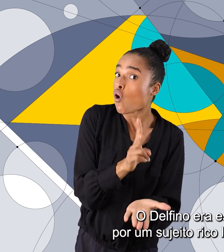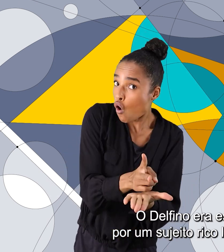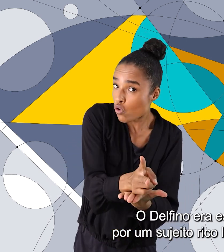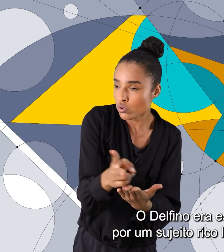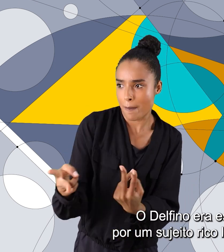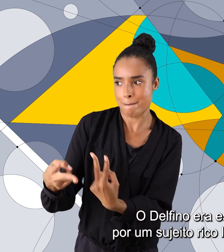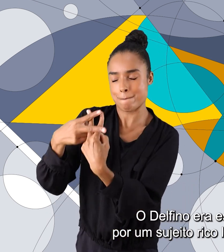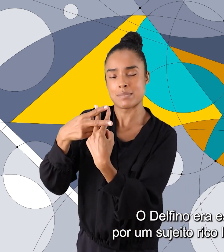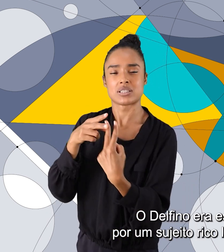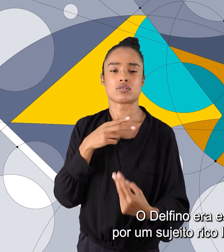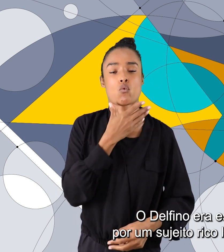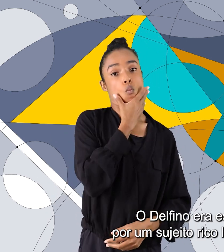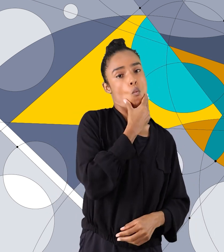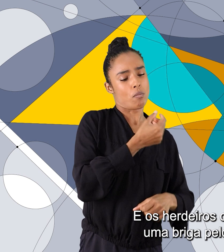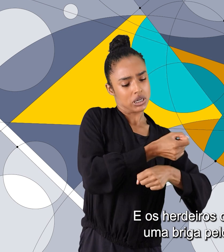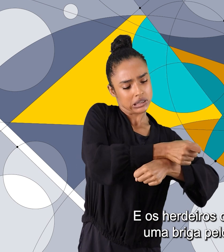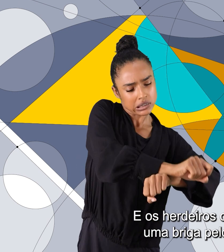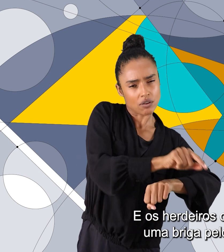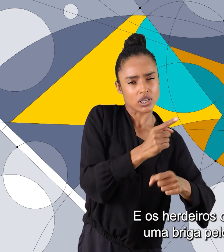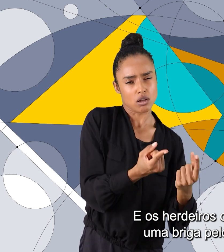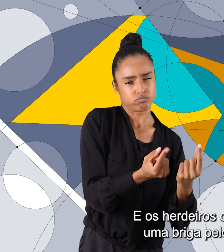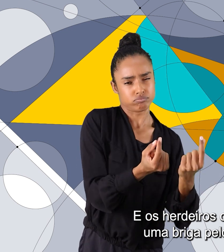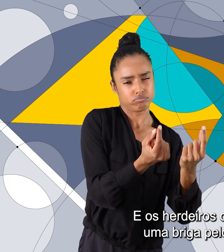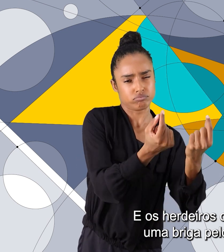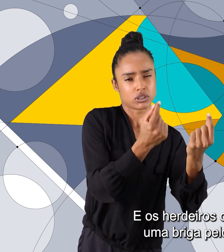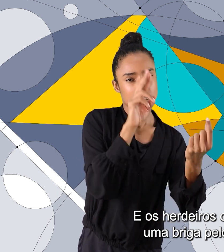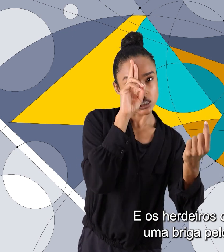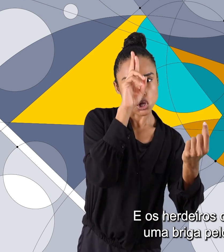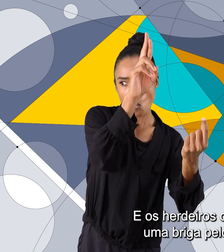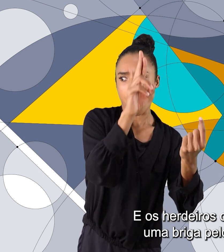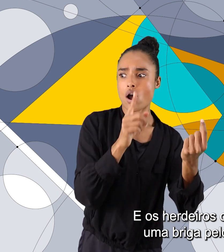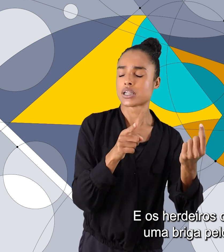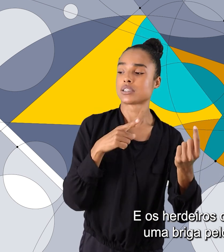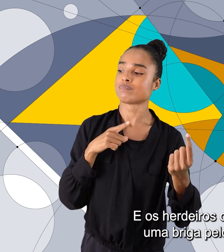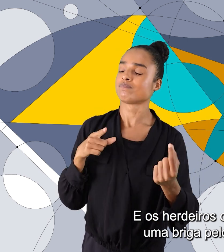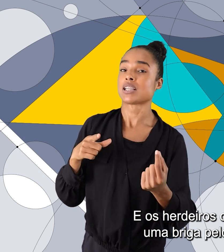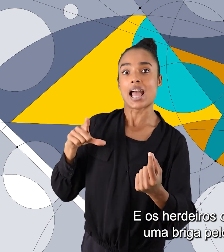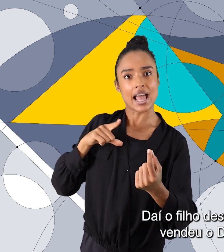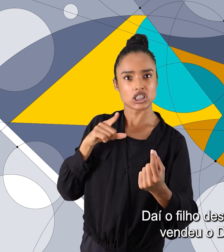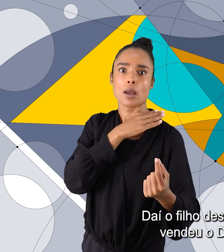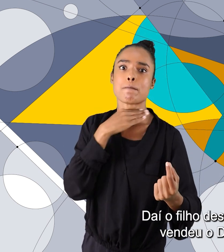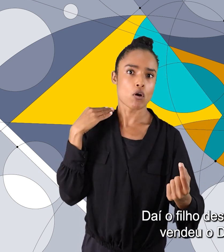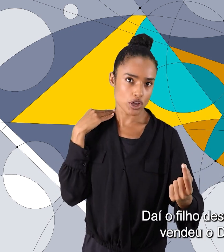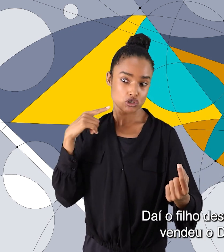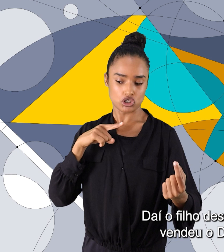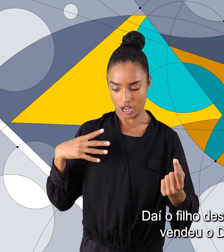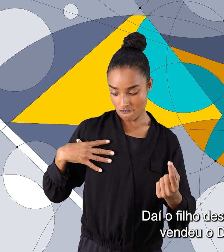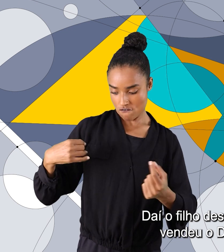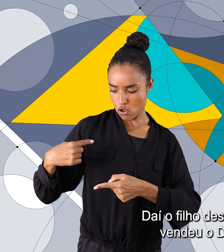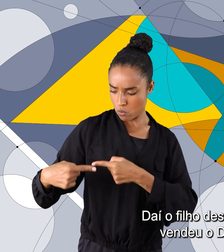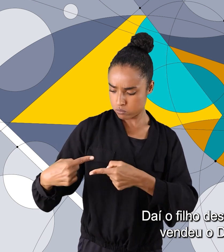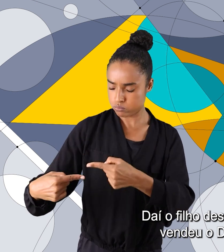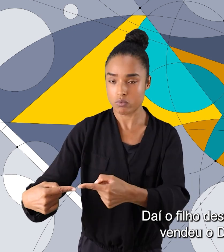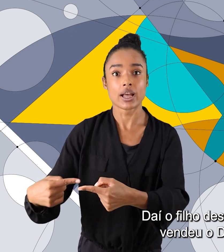escravizado por um sujeito rico lá que morreu. E os herdeiros começaram uma briga pelo espólio. Daí o filho desse